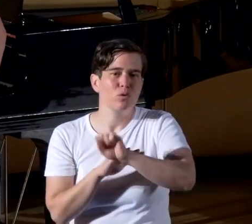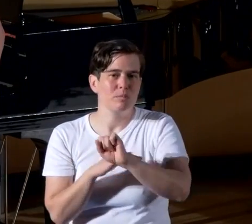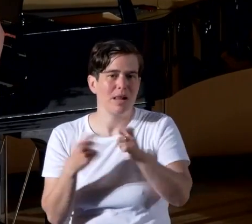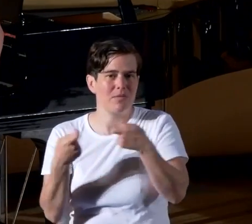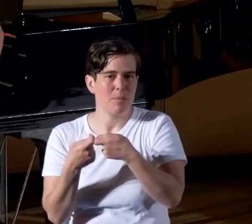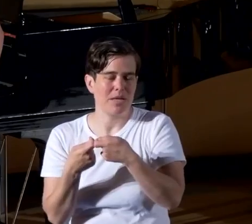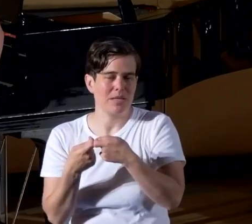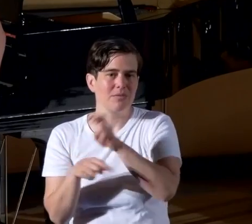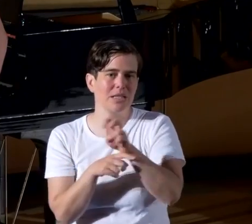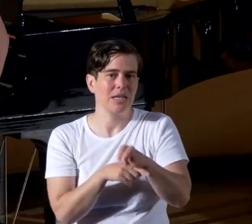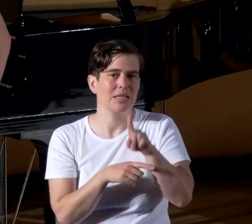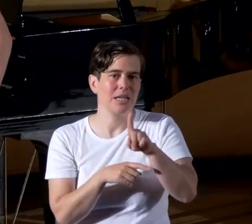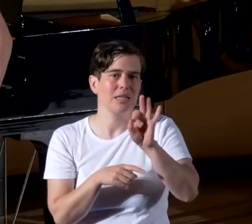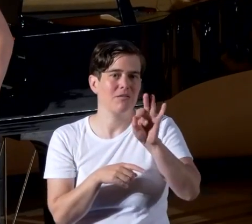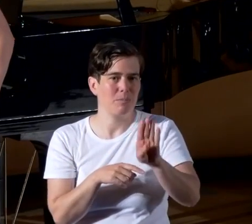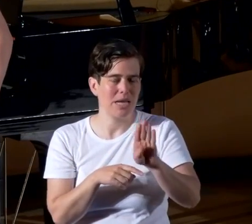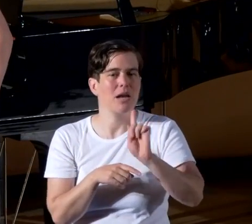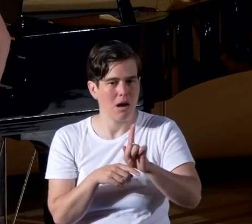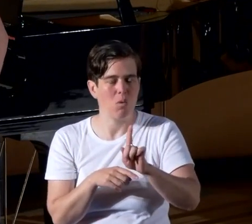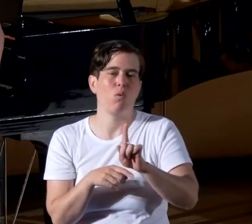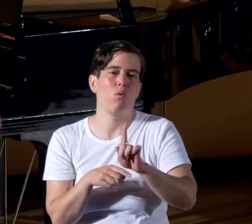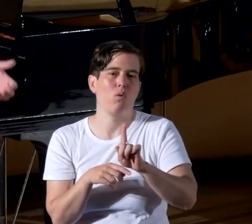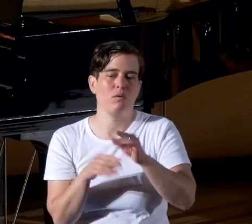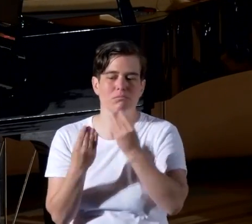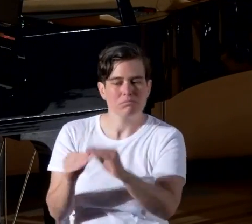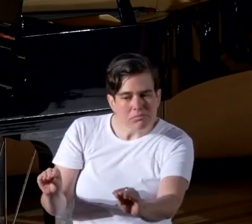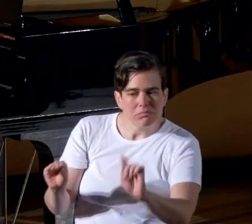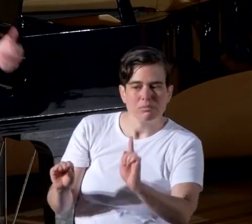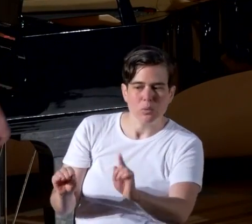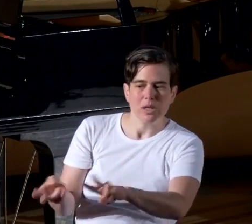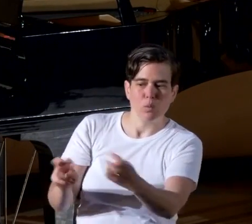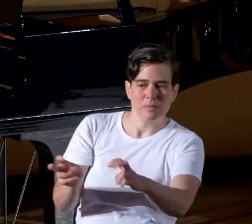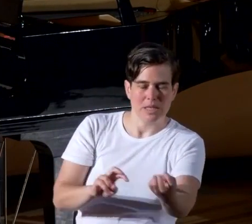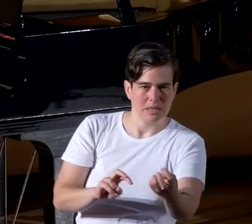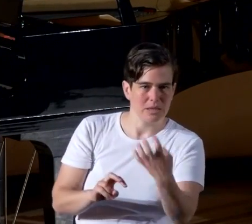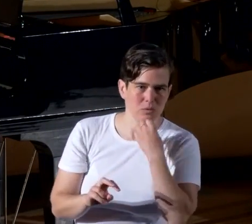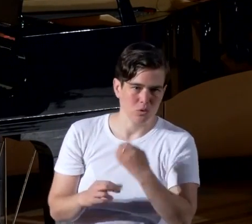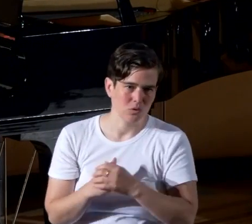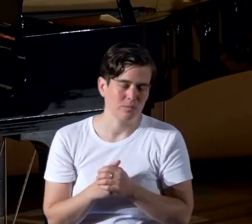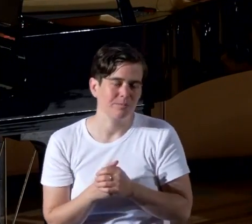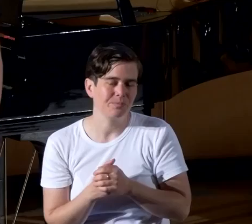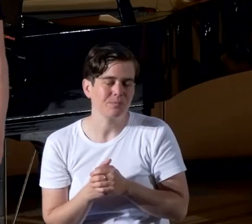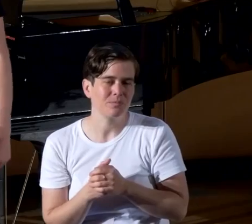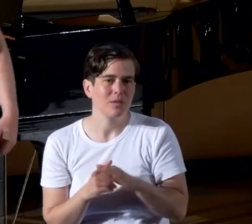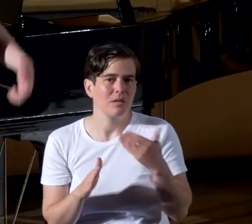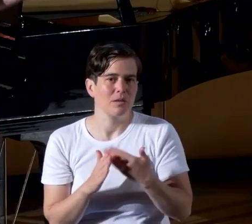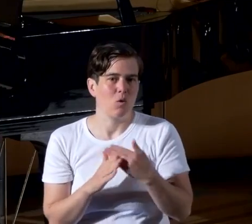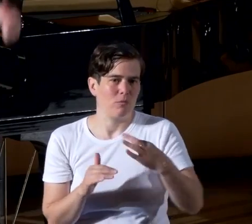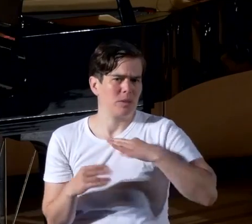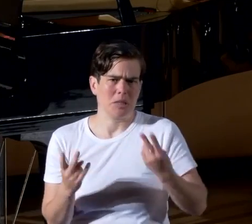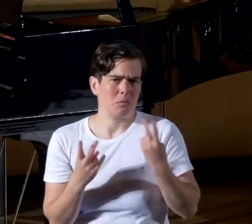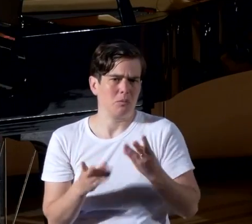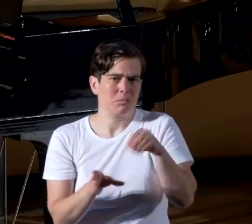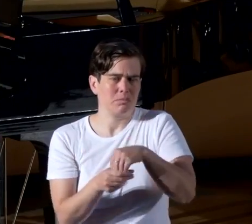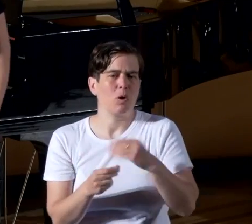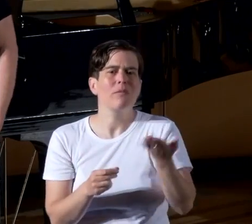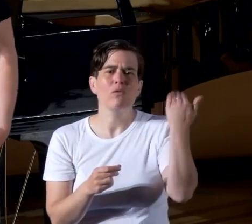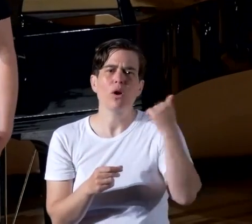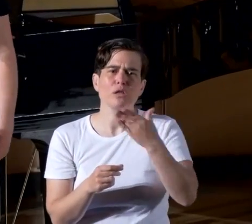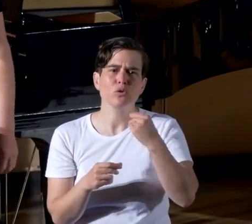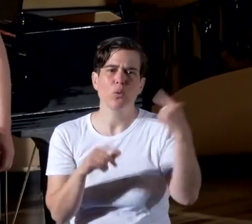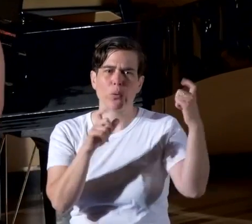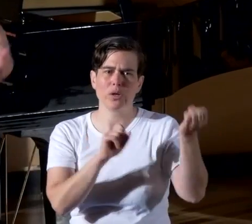Fußballverbandsvertretern des DFB ihre Umsetzung fanden. Insofern war es für mich überhaupt gar keine Frage. Und wie ich auch auf den schönen Bildern vorhin